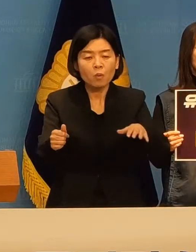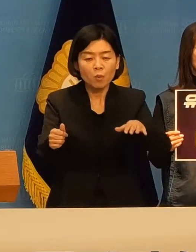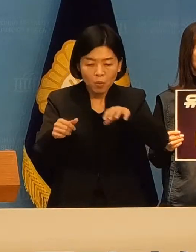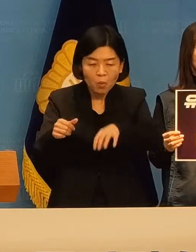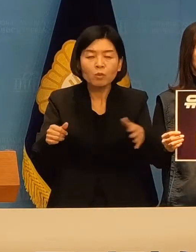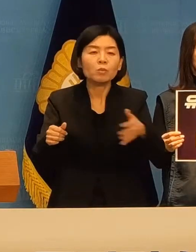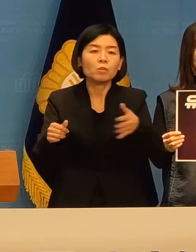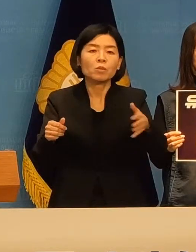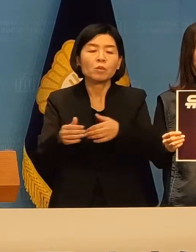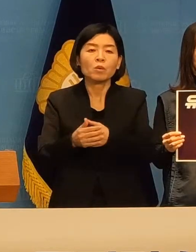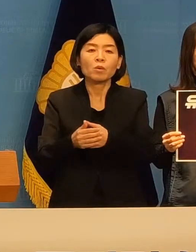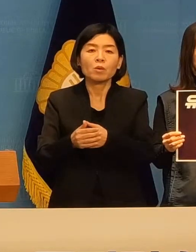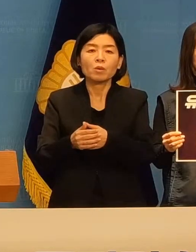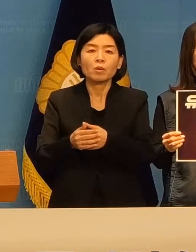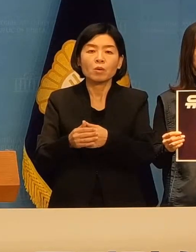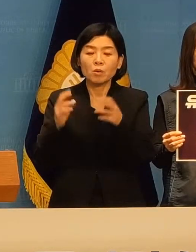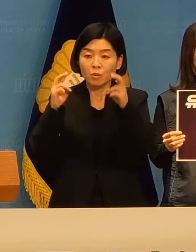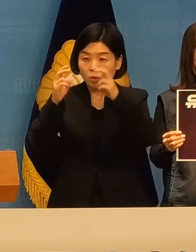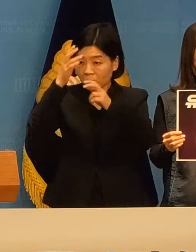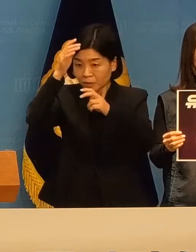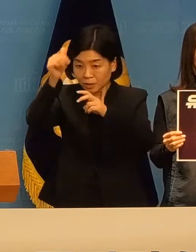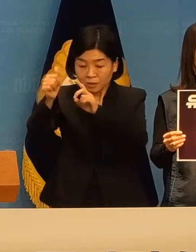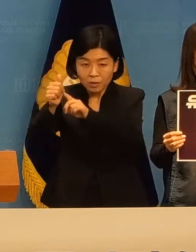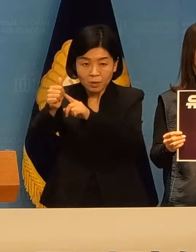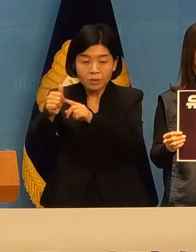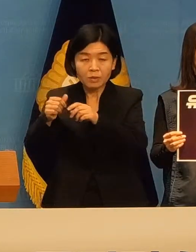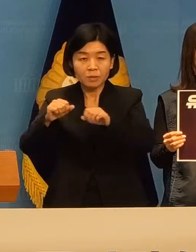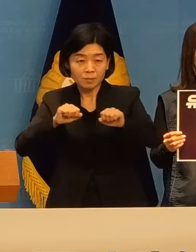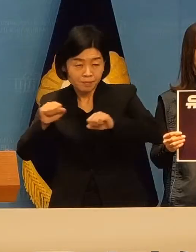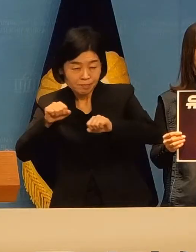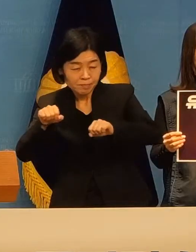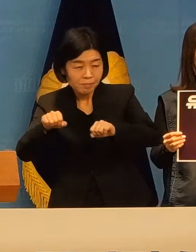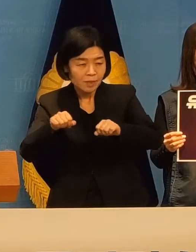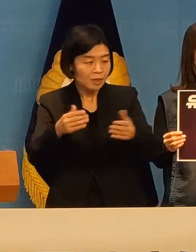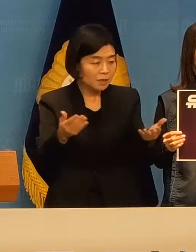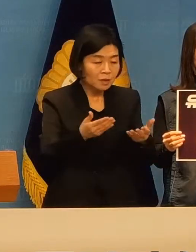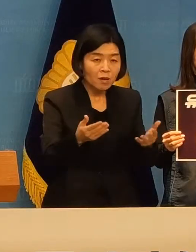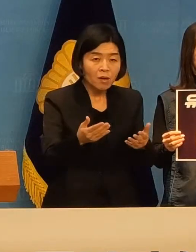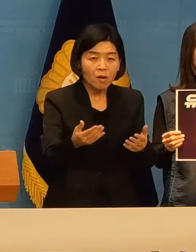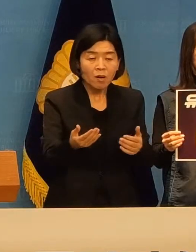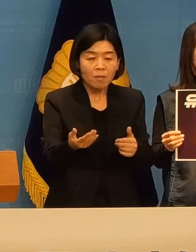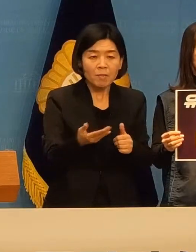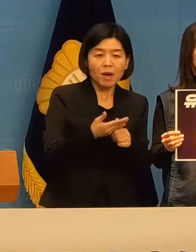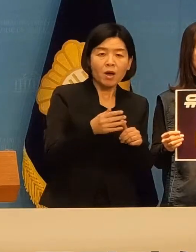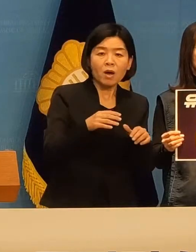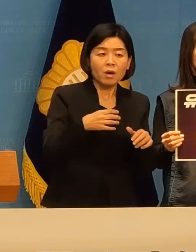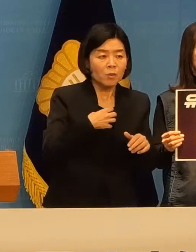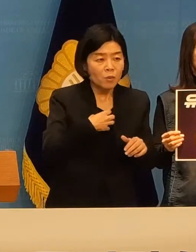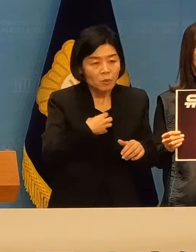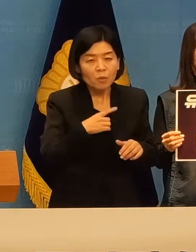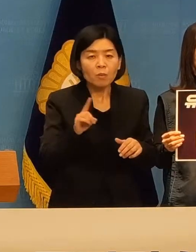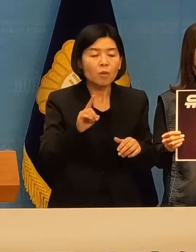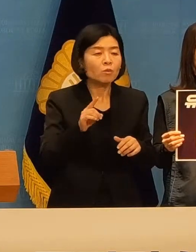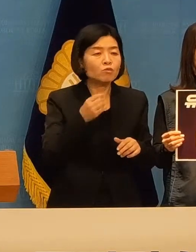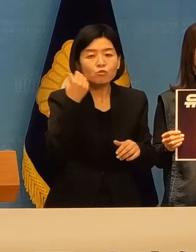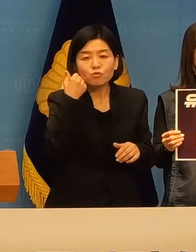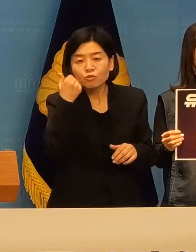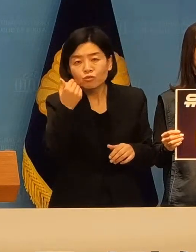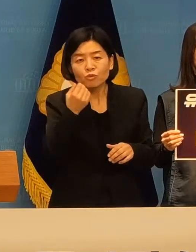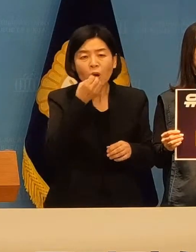원청의 움직임에 직업을 하루아침에 잃을 위기에 빠지는 노동자들은 어디 가서 말할 데도